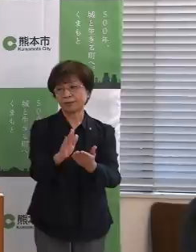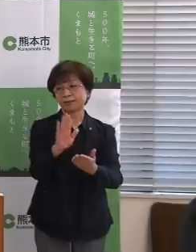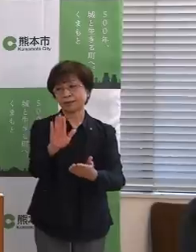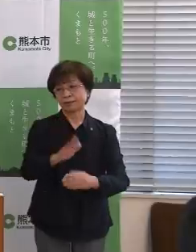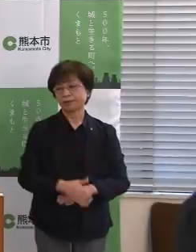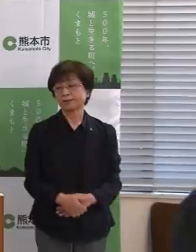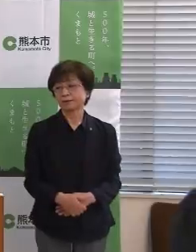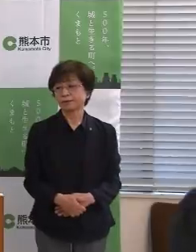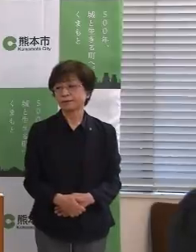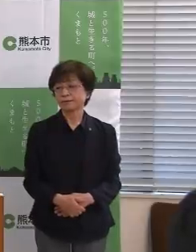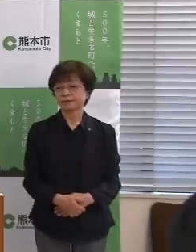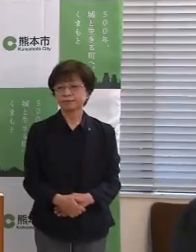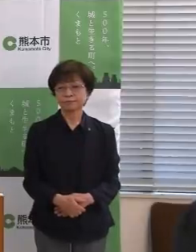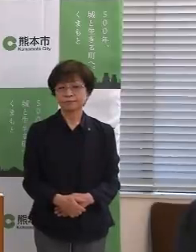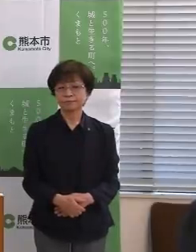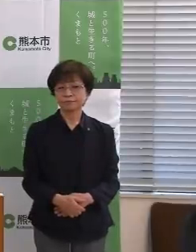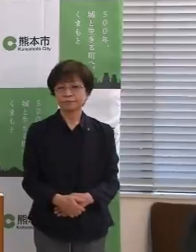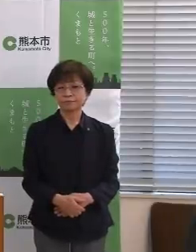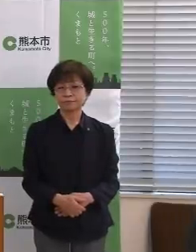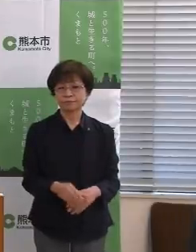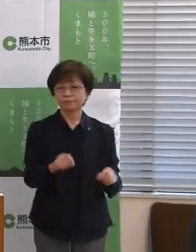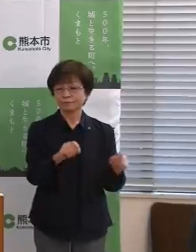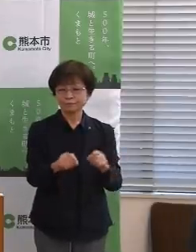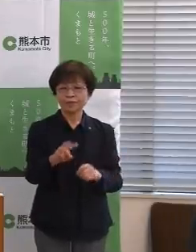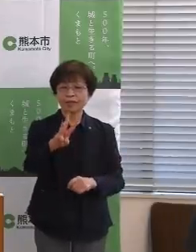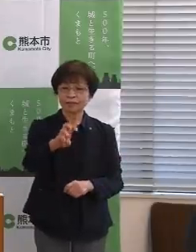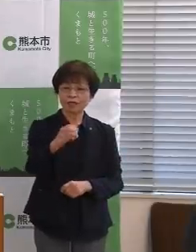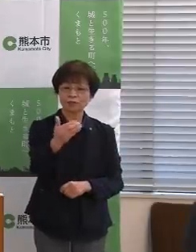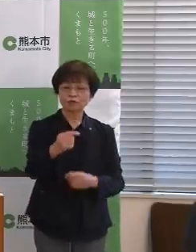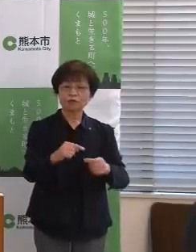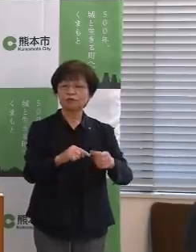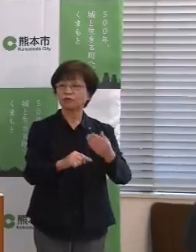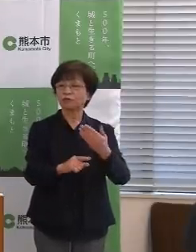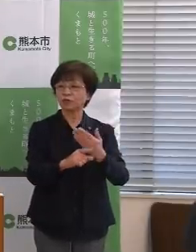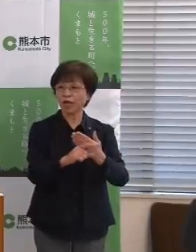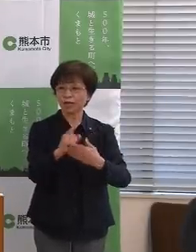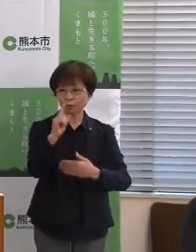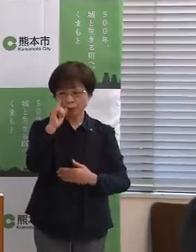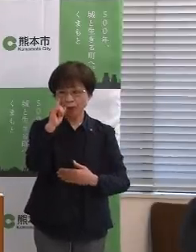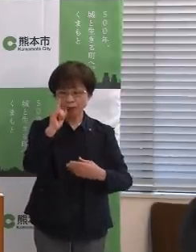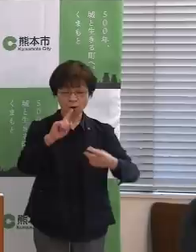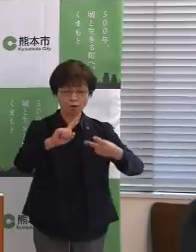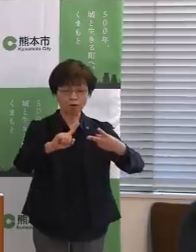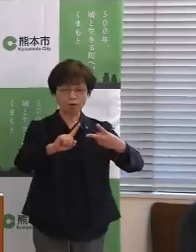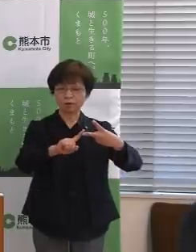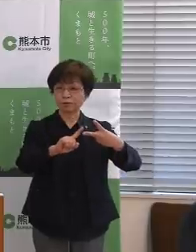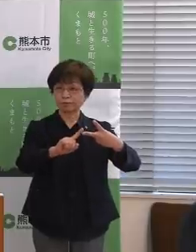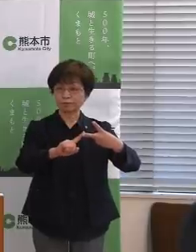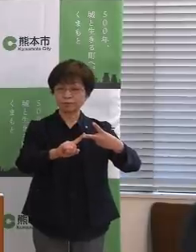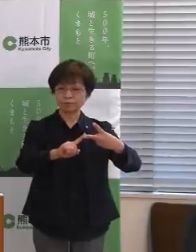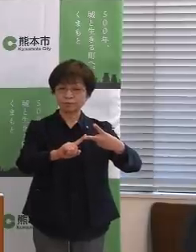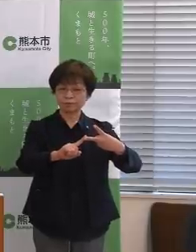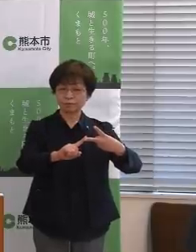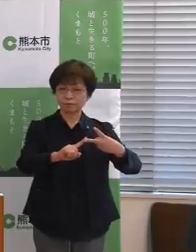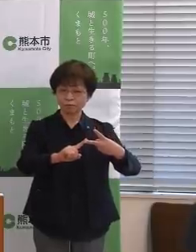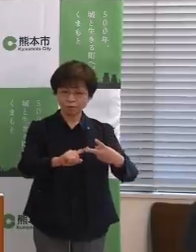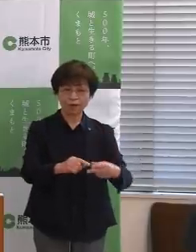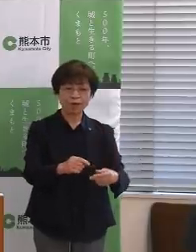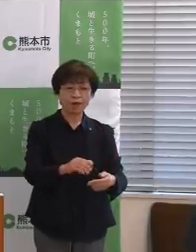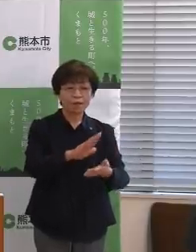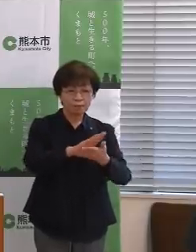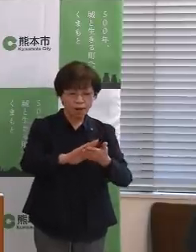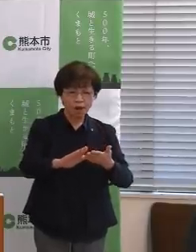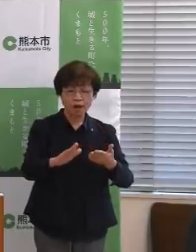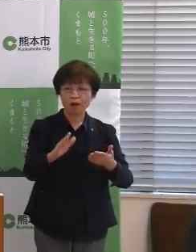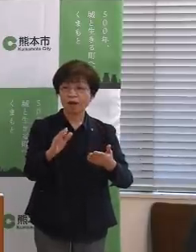点の判断でございます。それから39例目の方であります、これは採用生にな